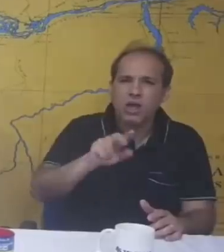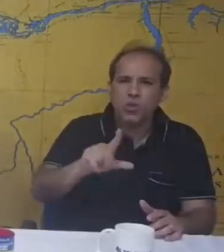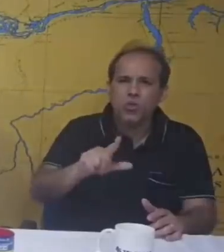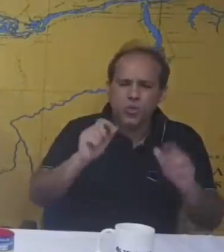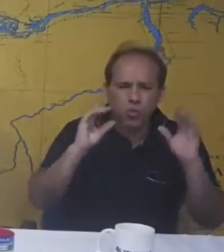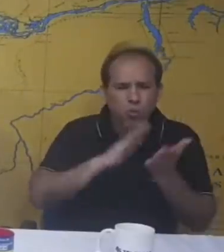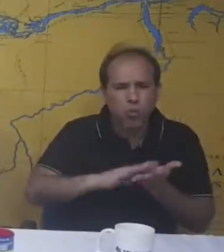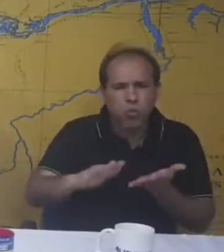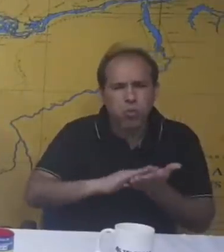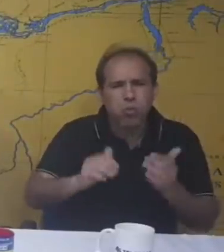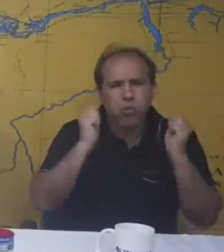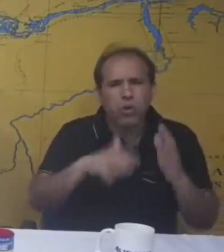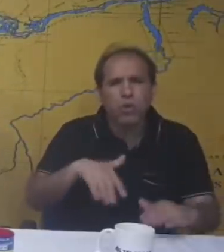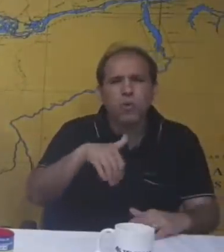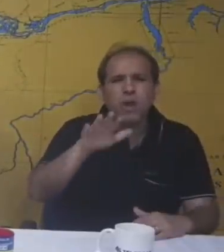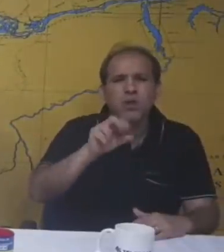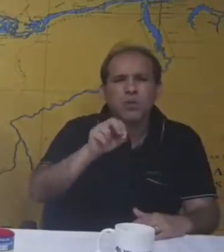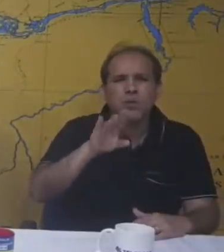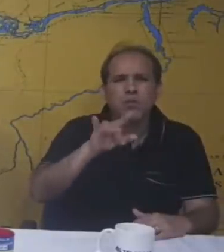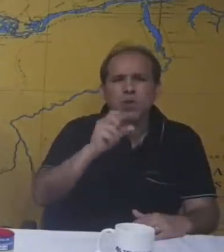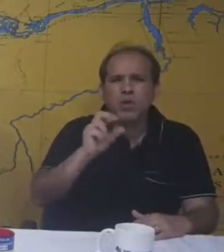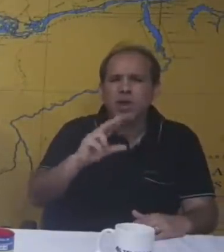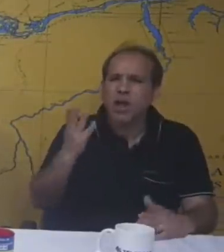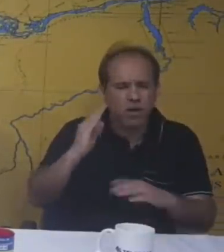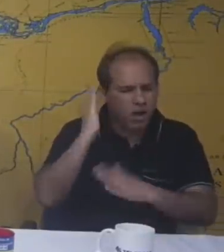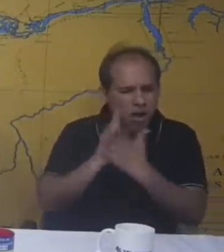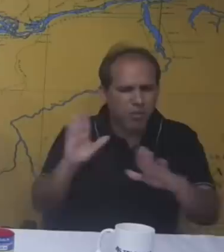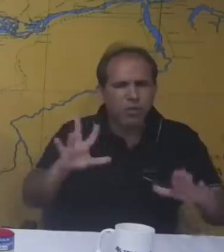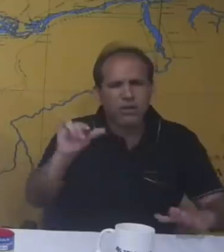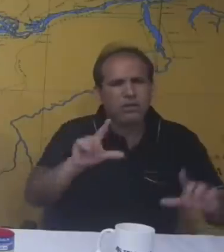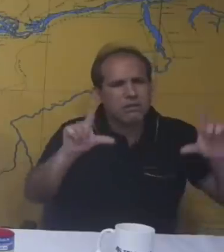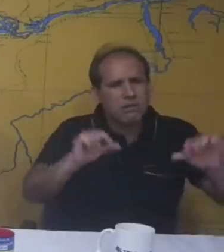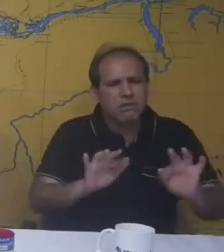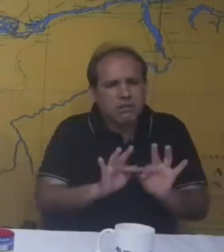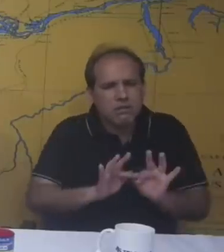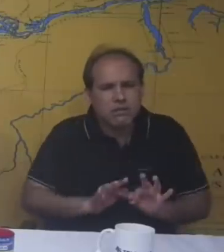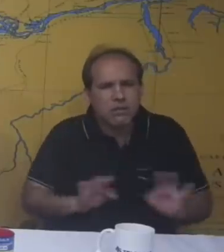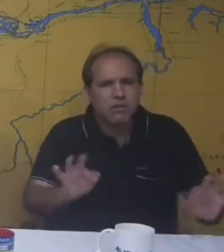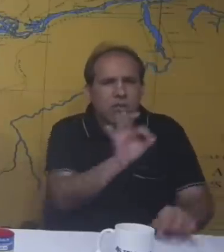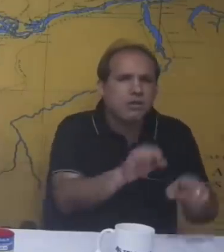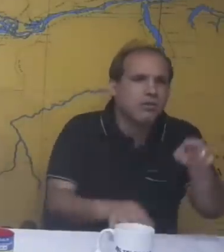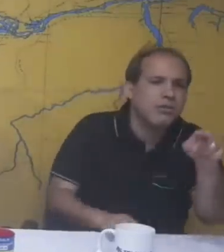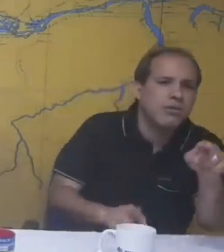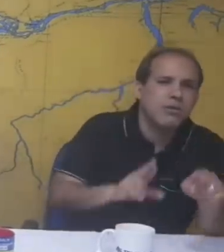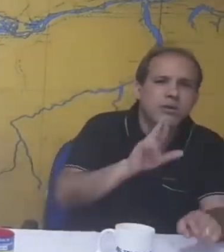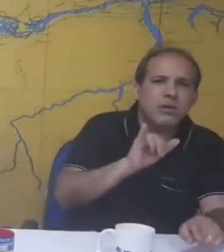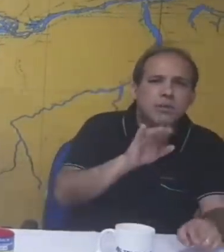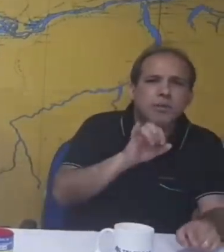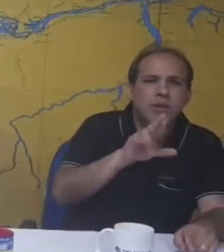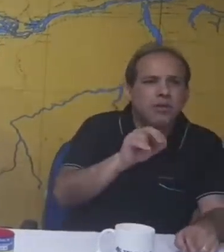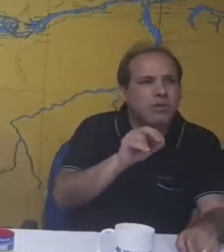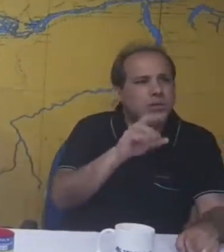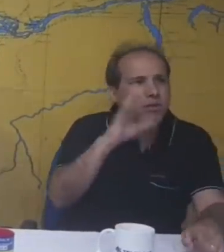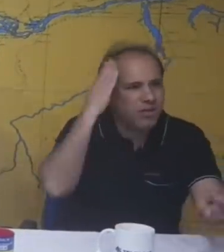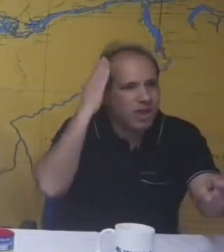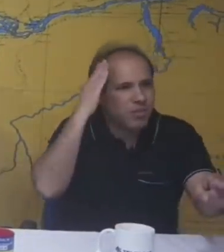operação. Então, vai, se Deus quiser, isso vai ser simplificado também. É isso mesmo, Ribeiro? O Ribeiro tem um piloto aqui, piloto de